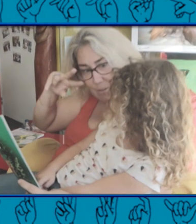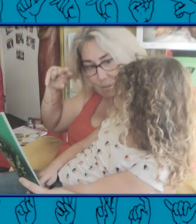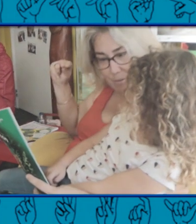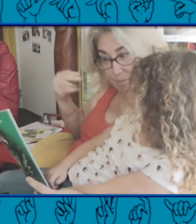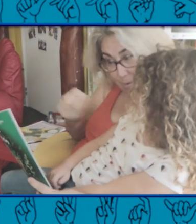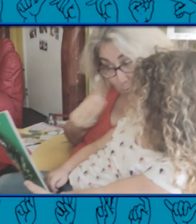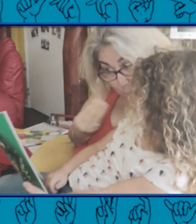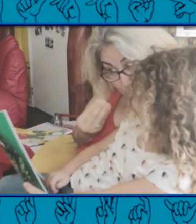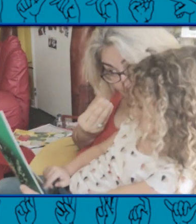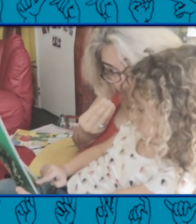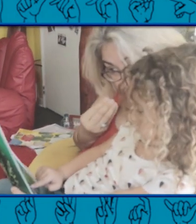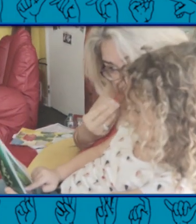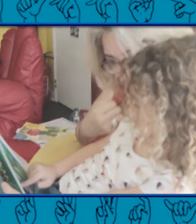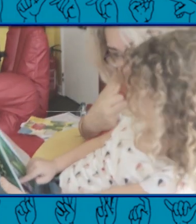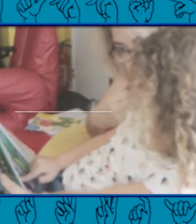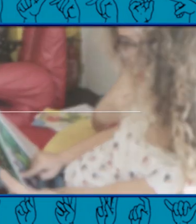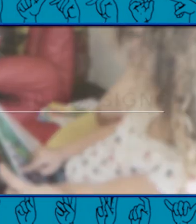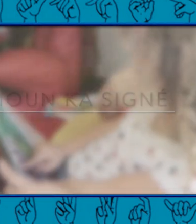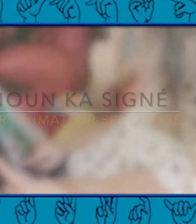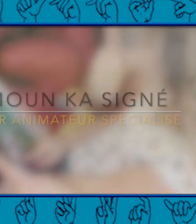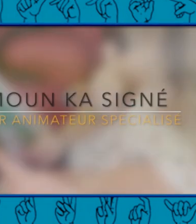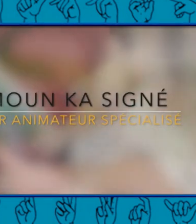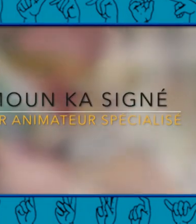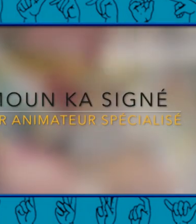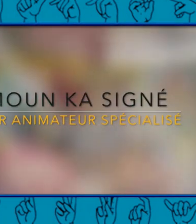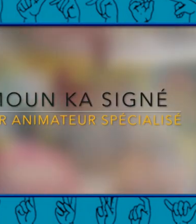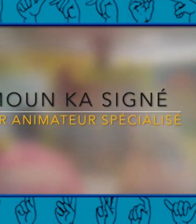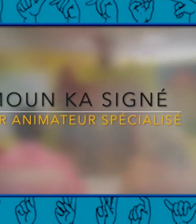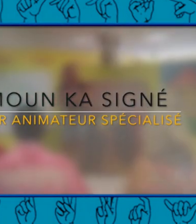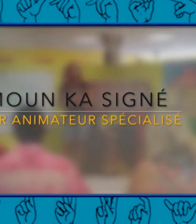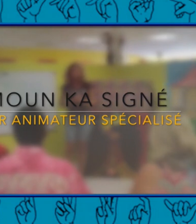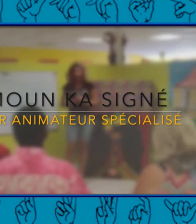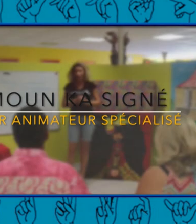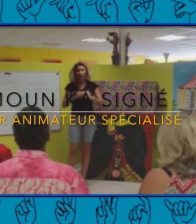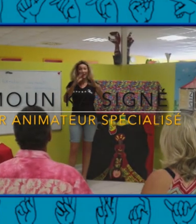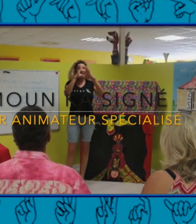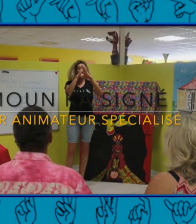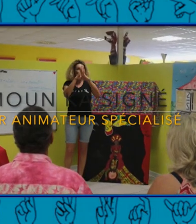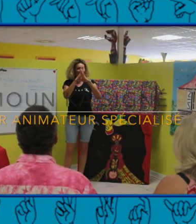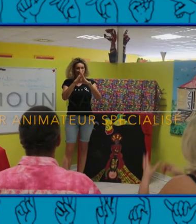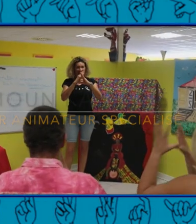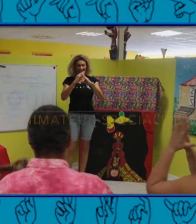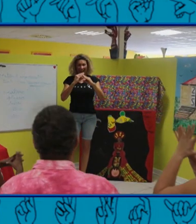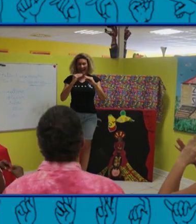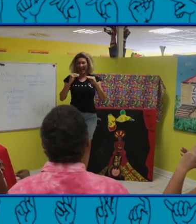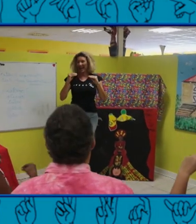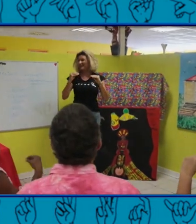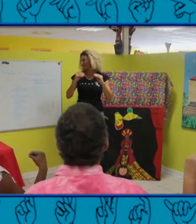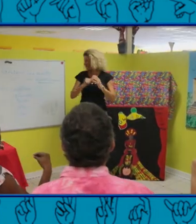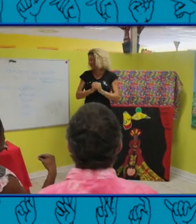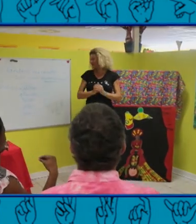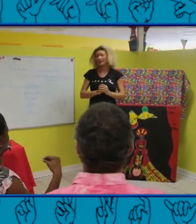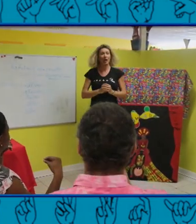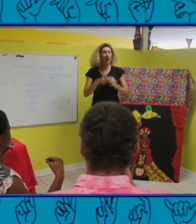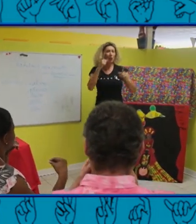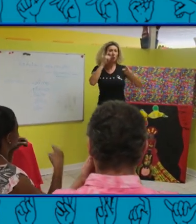ça sera vu par des professionnels. Si je ne trompe pas, il y aura même Claude Lelouch. Parce que je disais ça en antenne vraiment pour rigoler. Et même si tu sais que le film